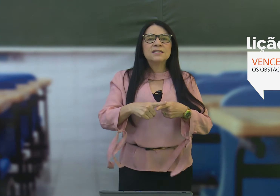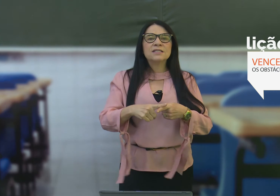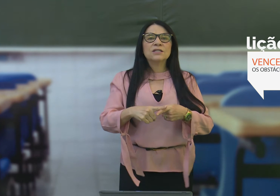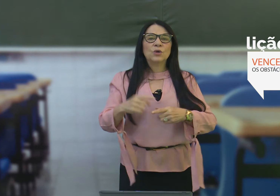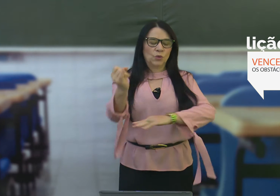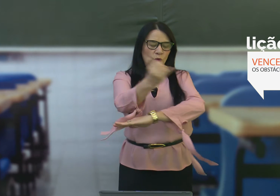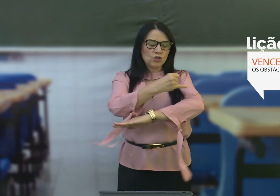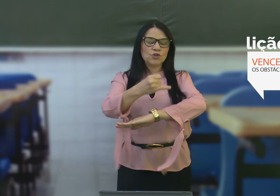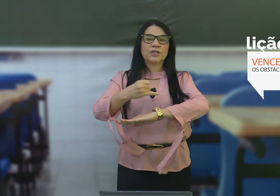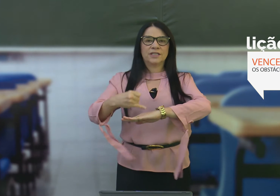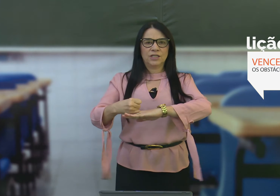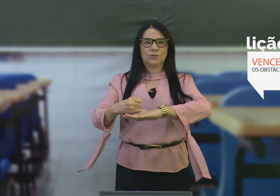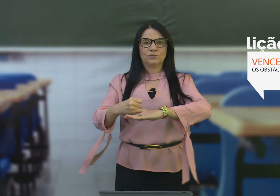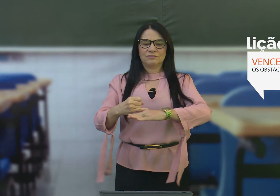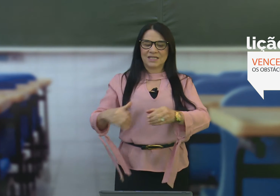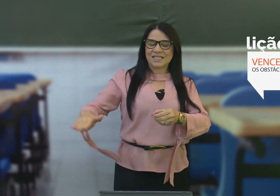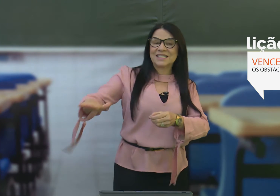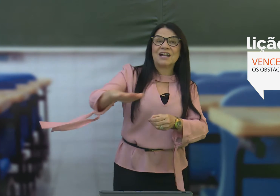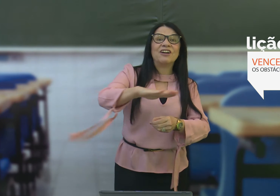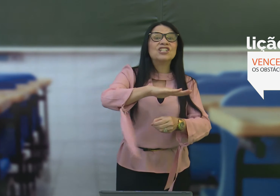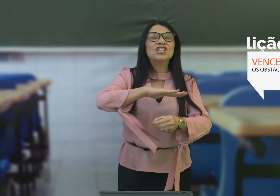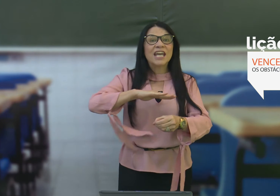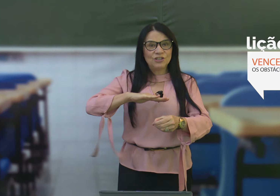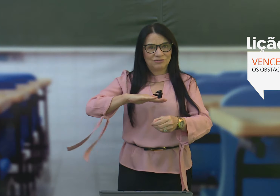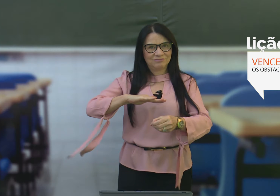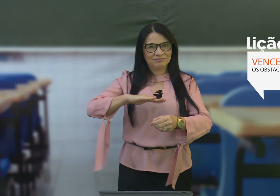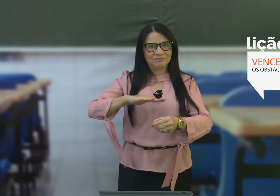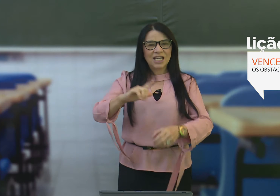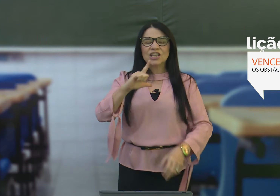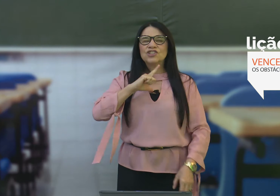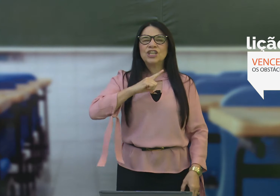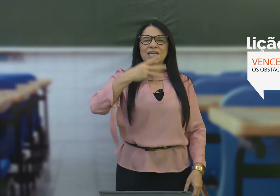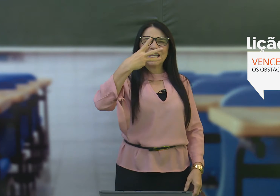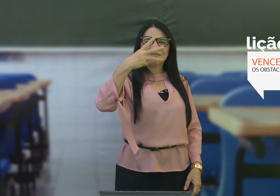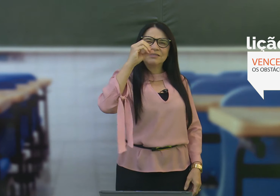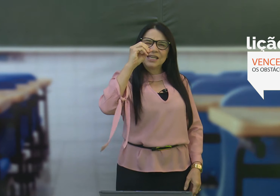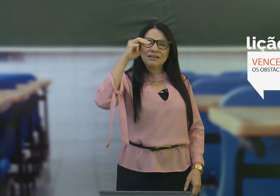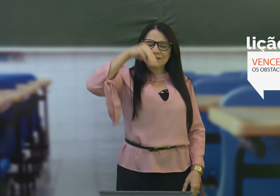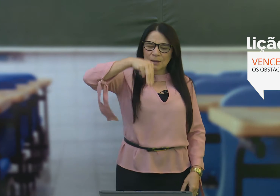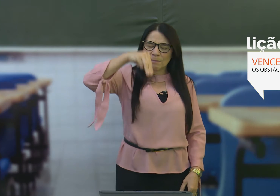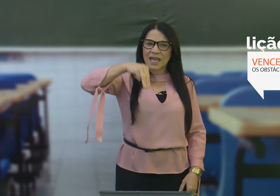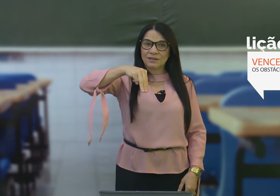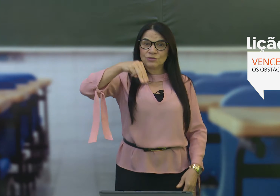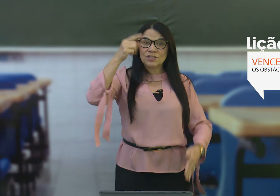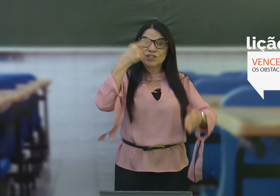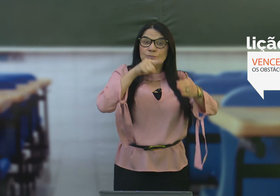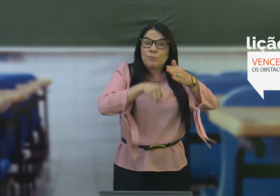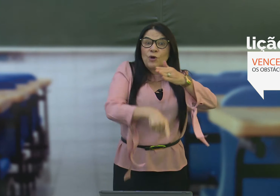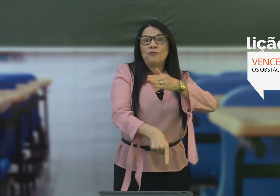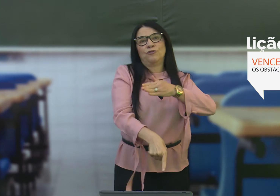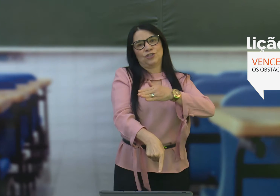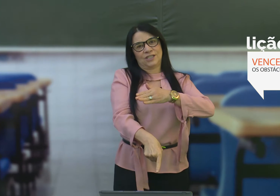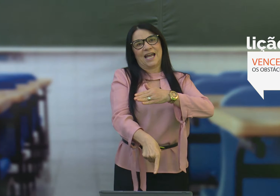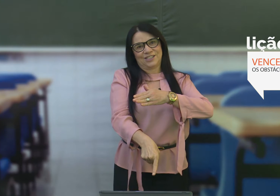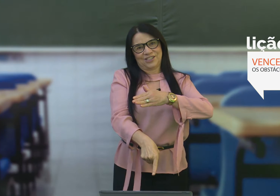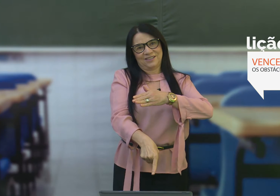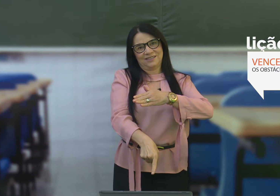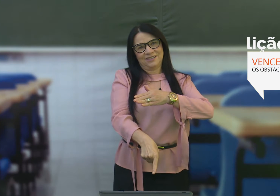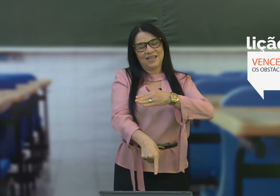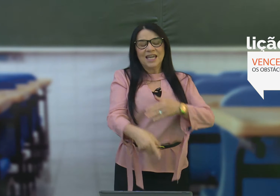pois o Jordão estava cheio, tinha 30 metros de profundidade